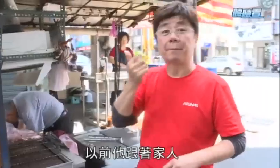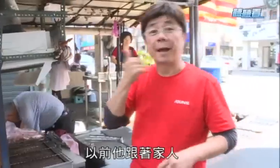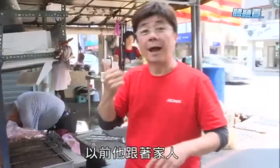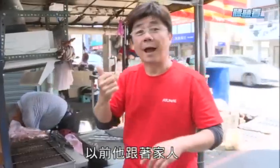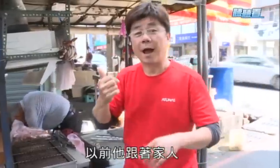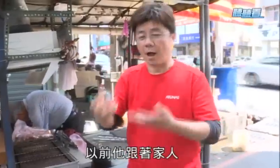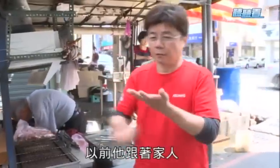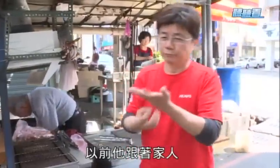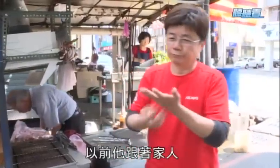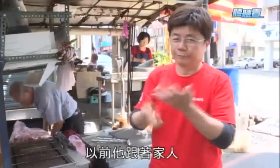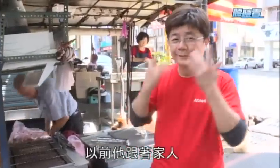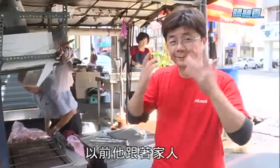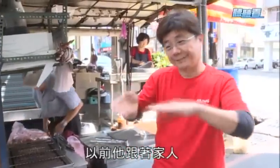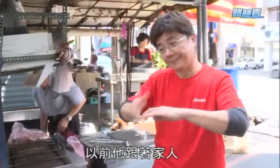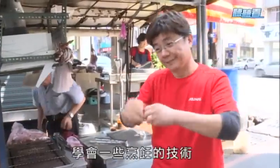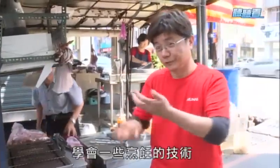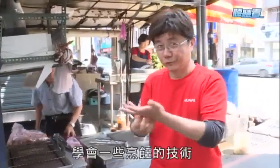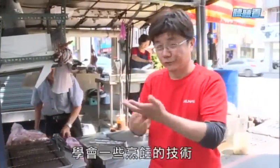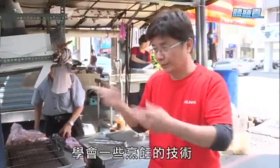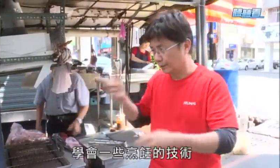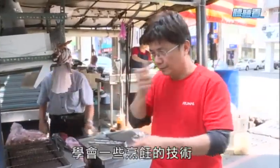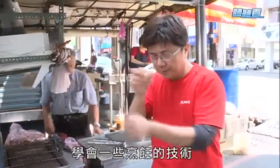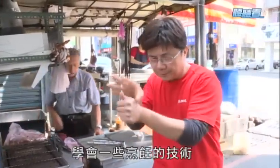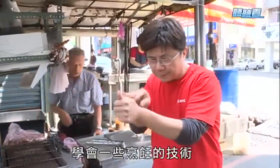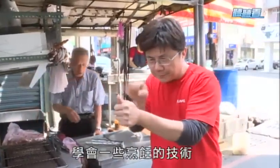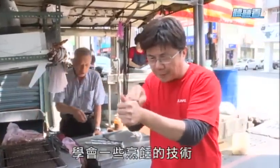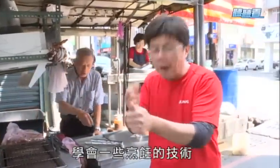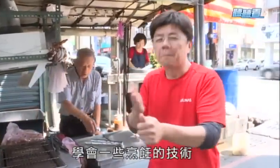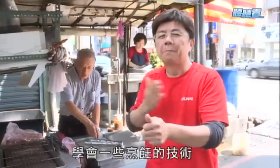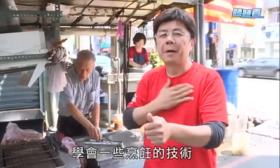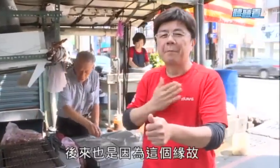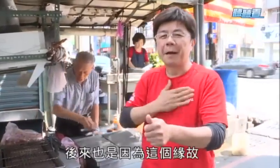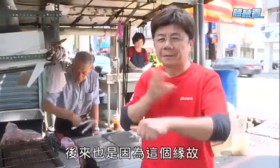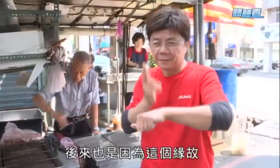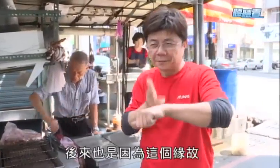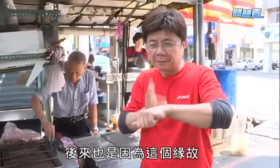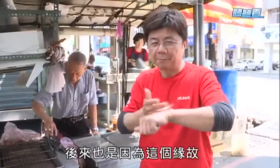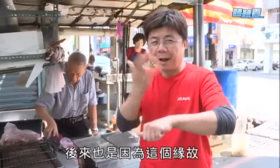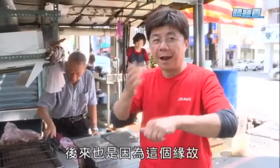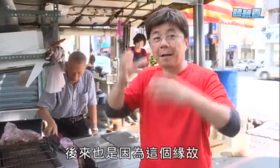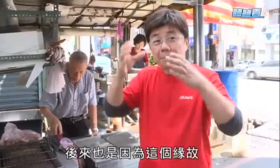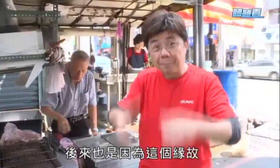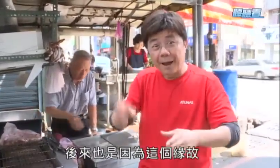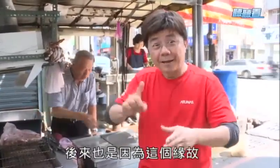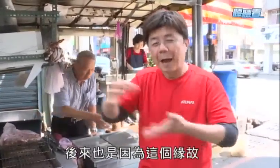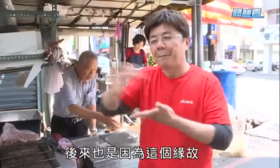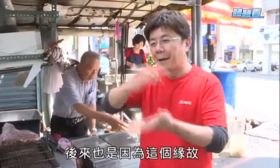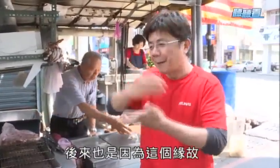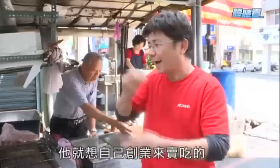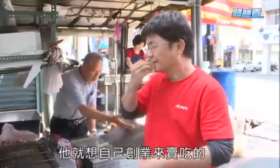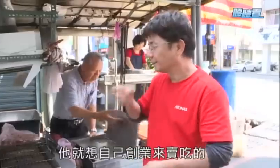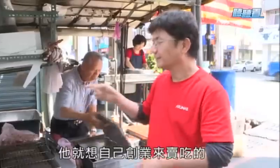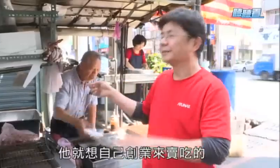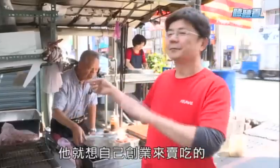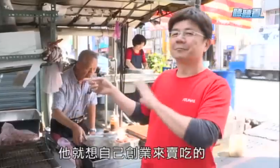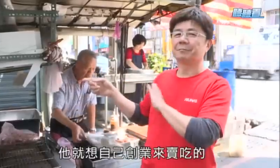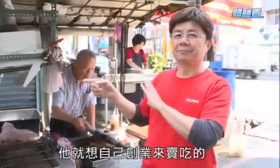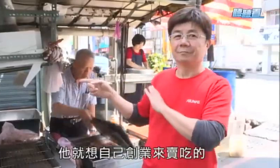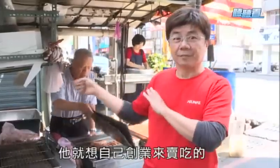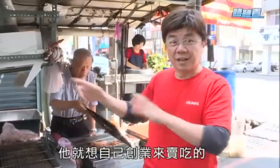呢，他跟着家人学会一些烹饪的技术，后来呢，也是因为这个缘故啊，他就想自己创业来卖